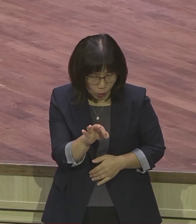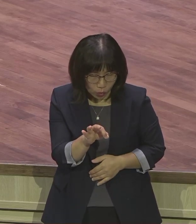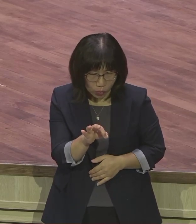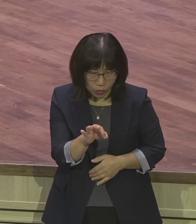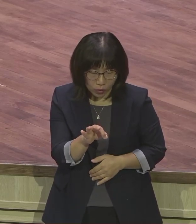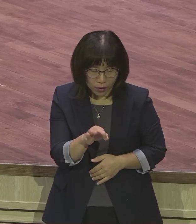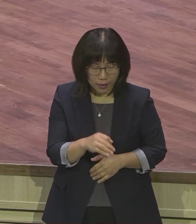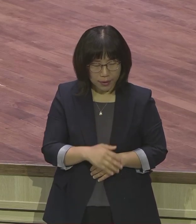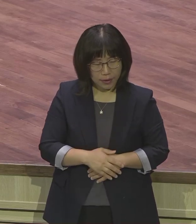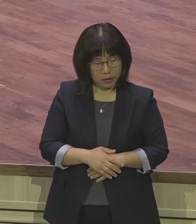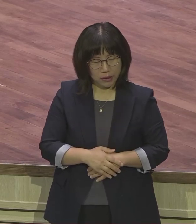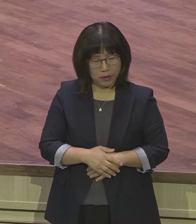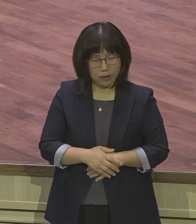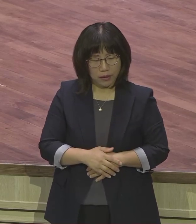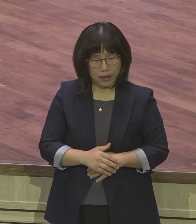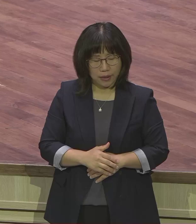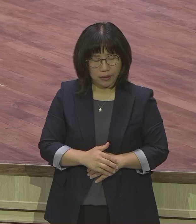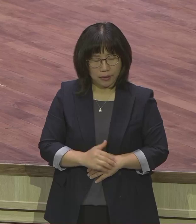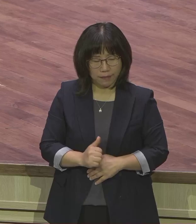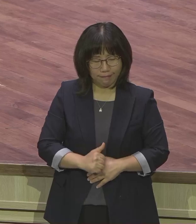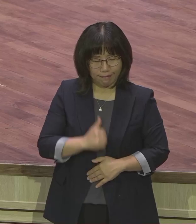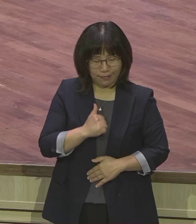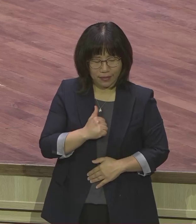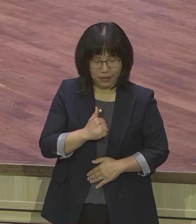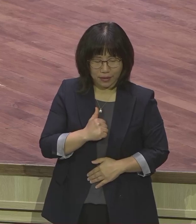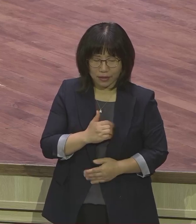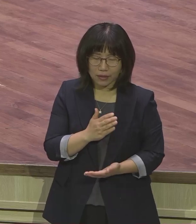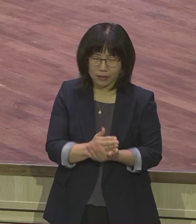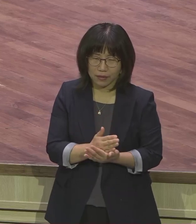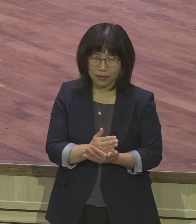삐치고 시험도 이런 쫑발이